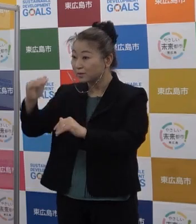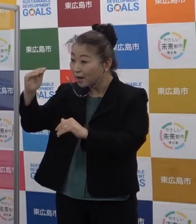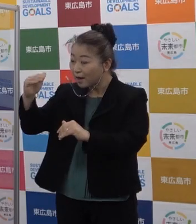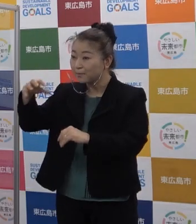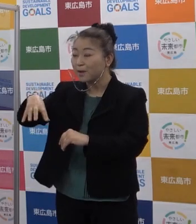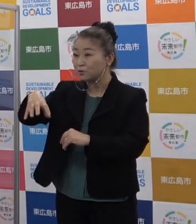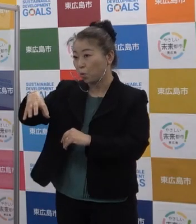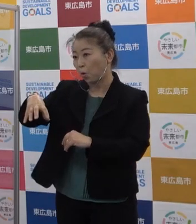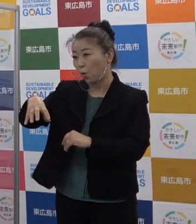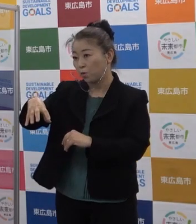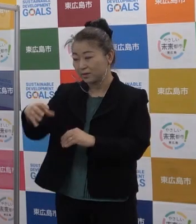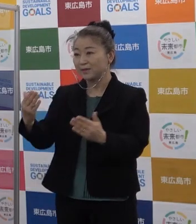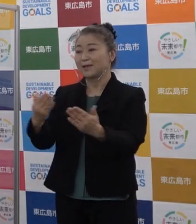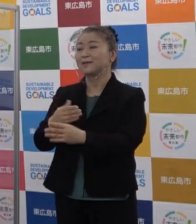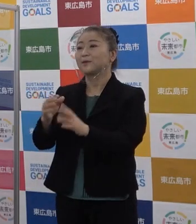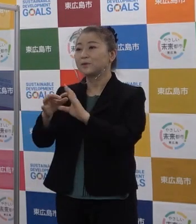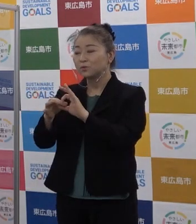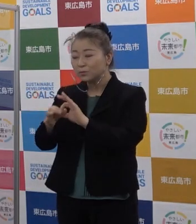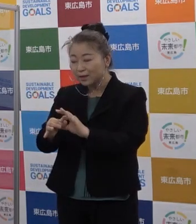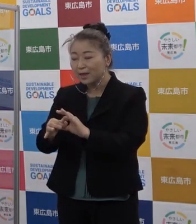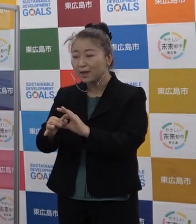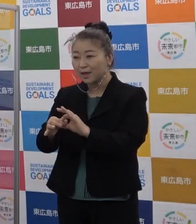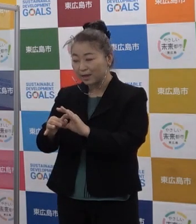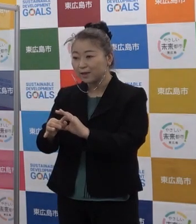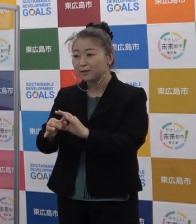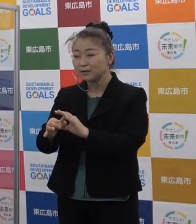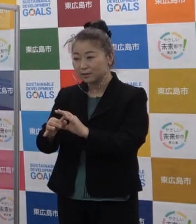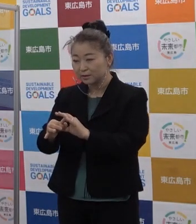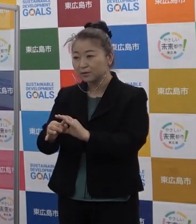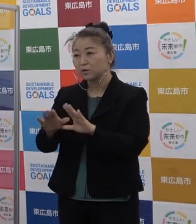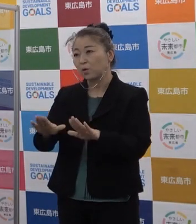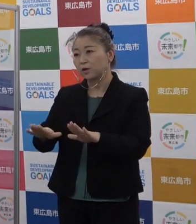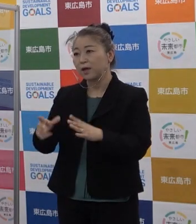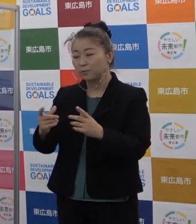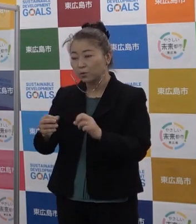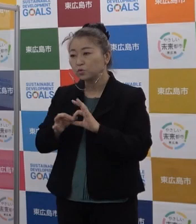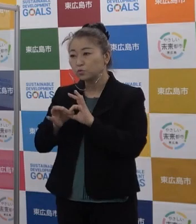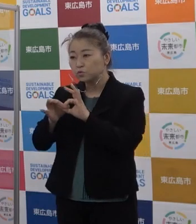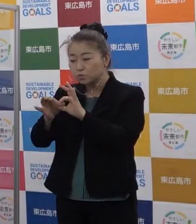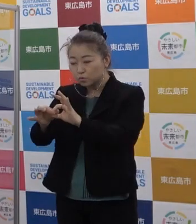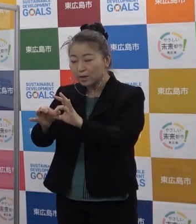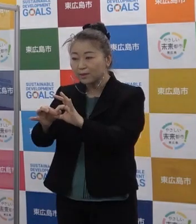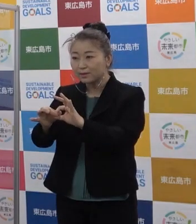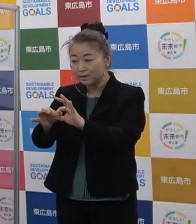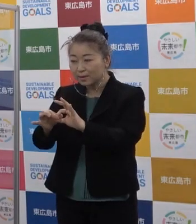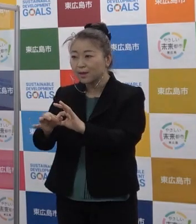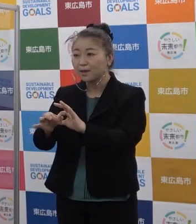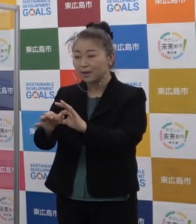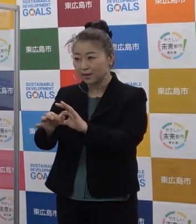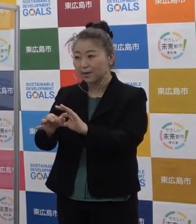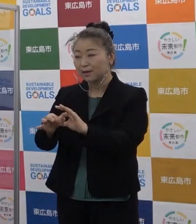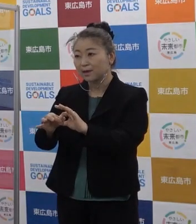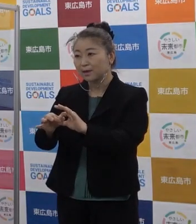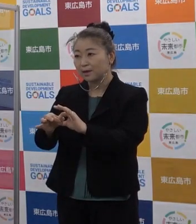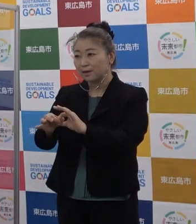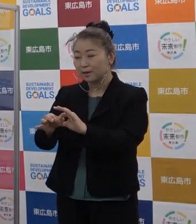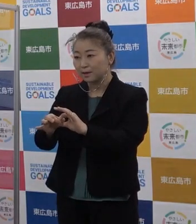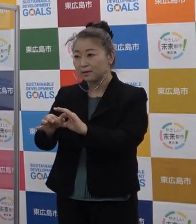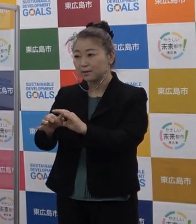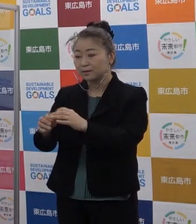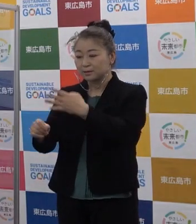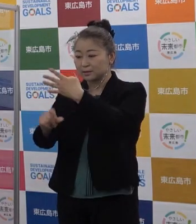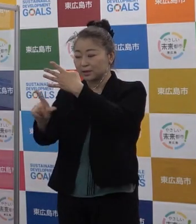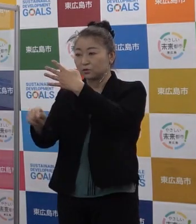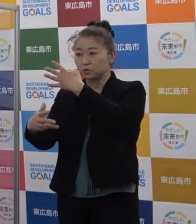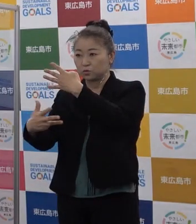投票所となっておりますので、県議選にもここを期日前投票の場所として使ってい